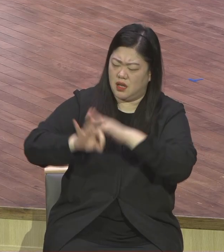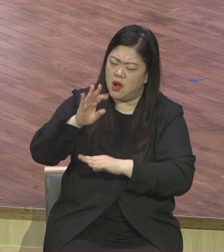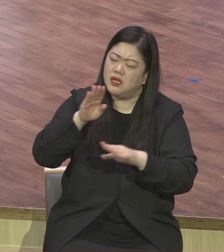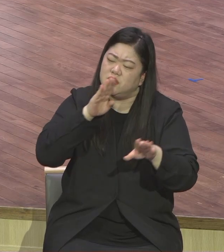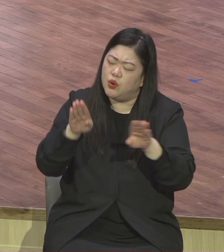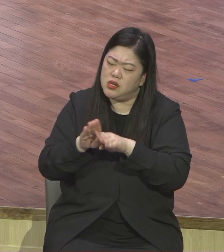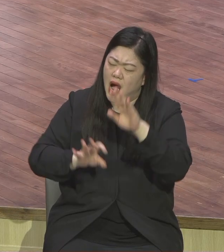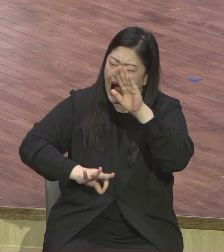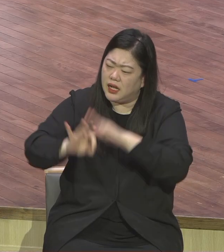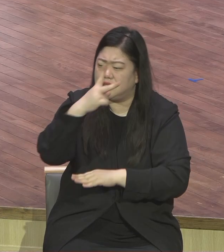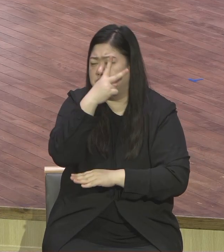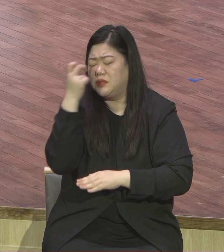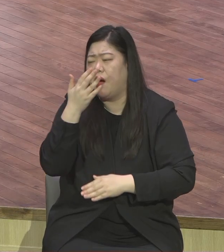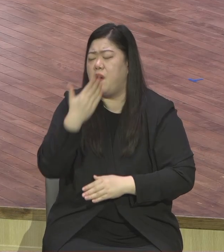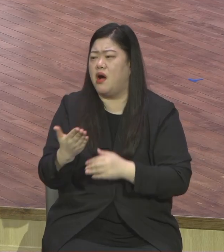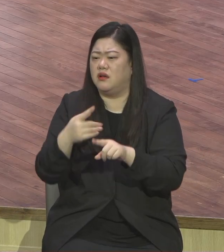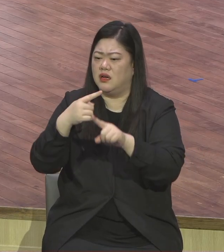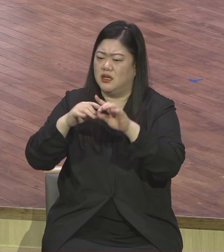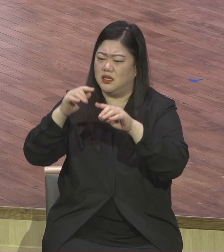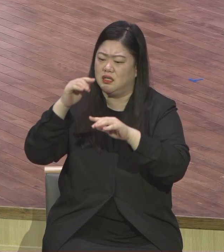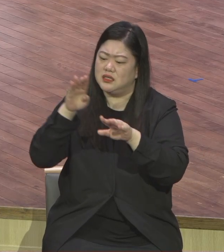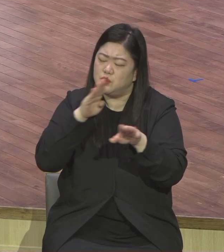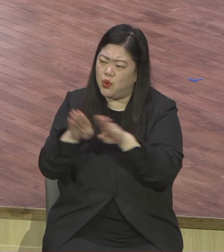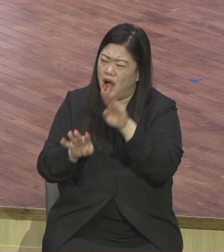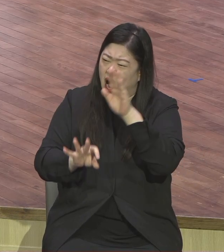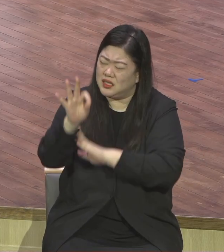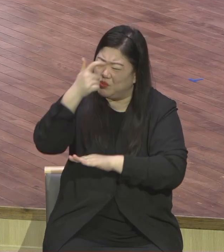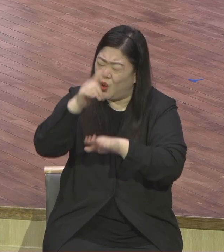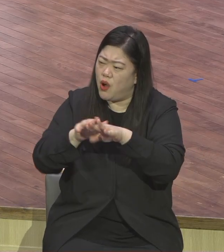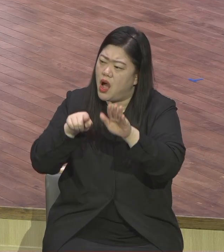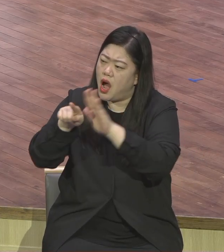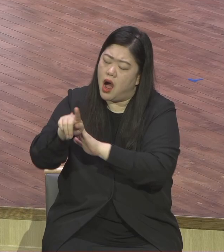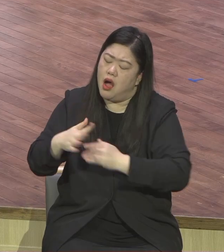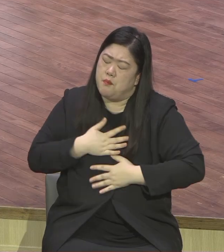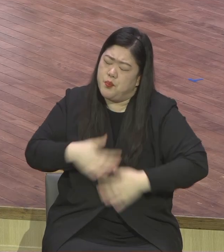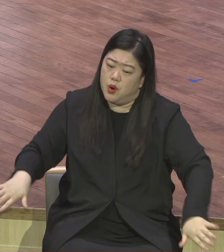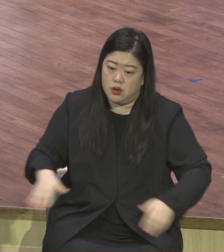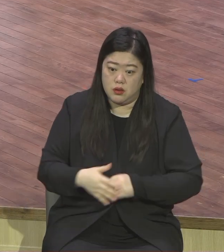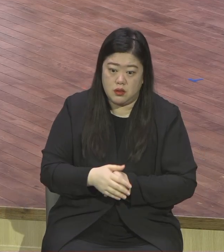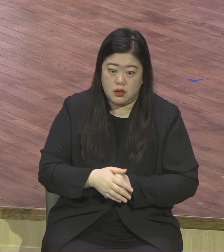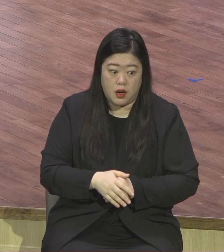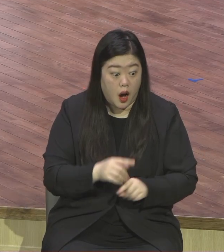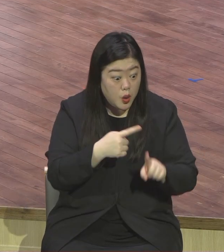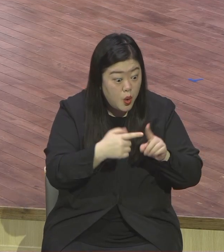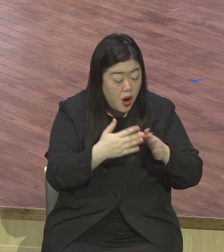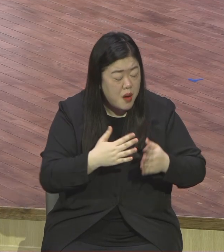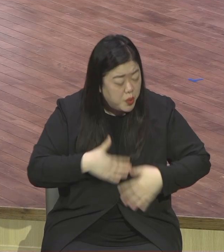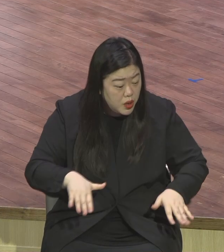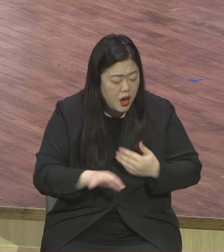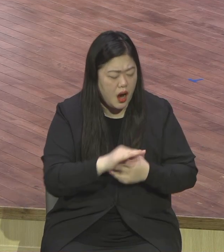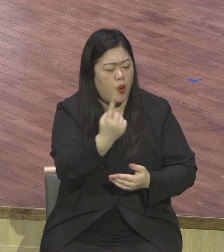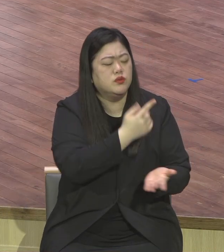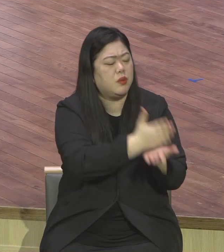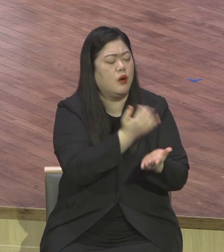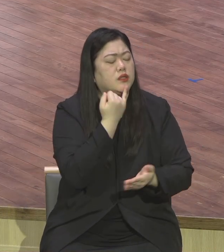영접해 예수님 영접하면 교회 안 나와도 구원받아 예수 영접해 그리고 예수 영접하면